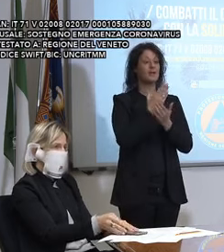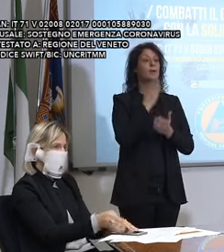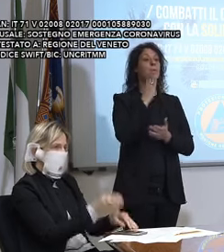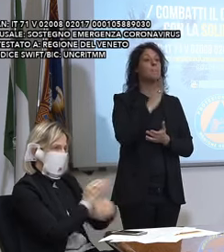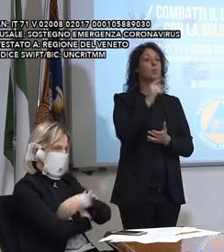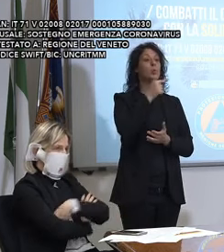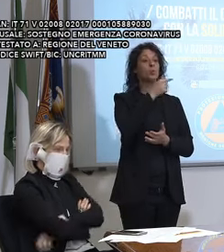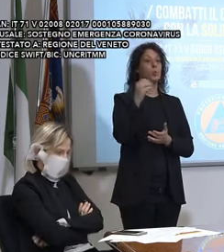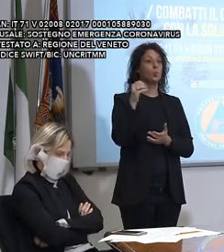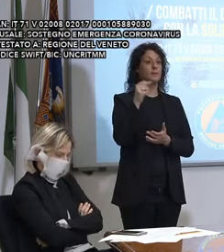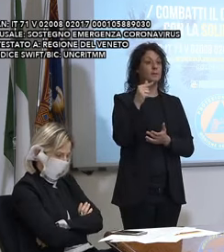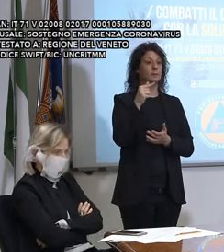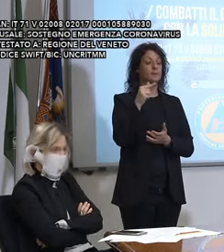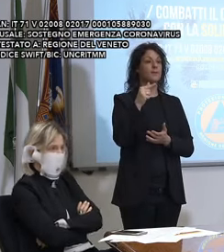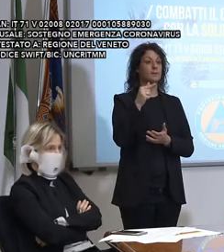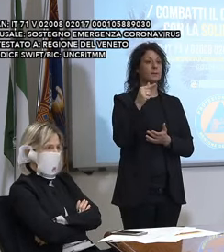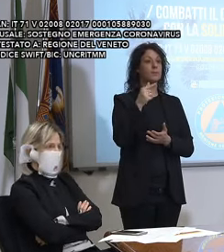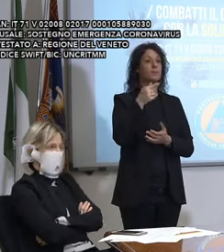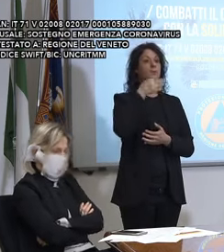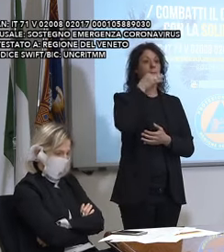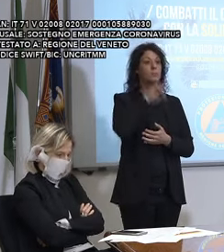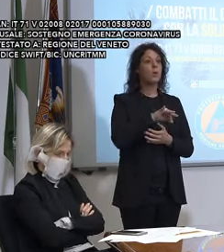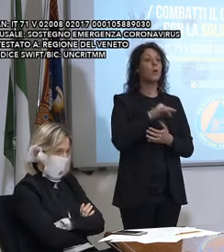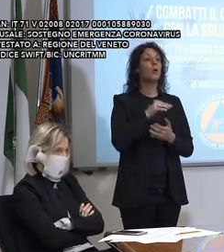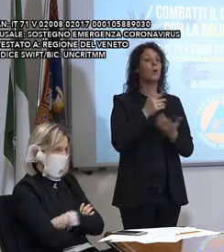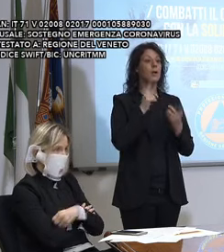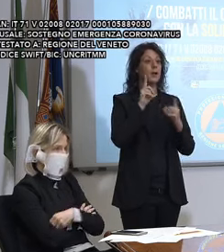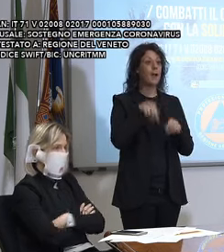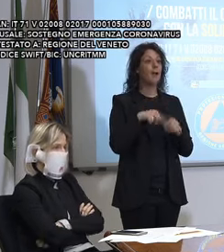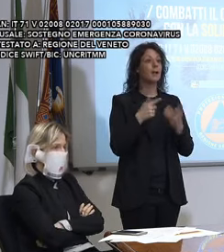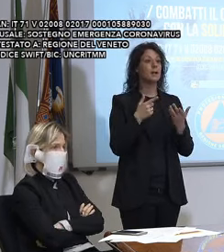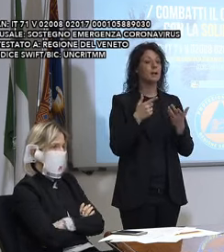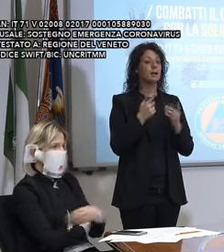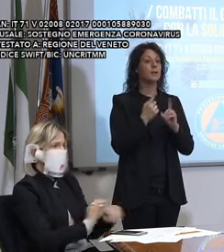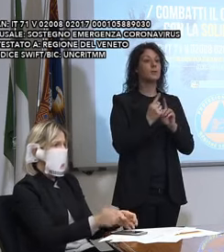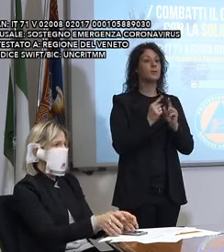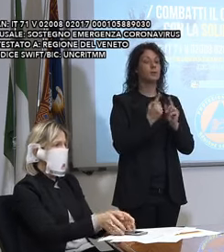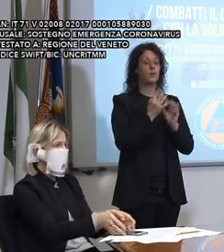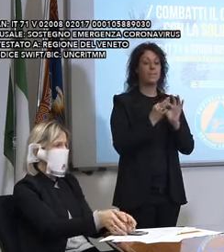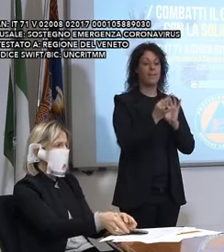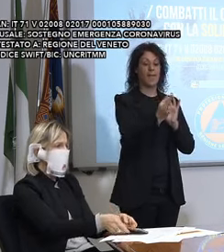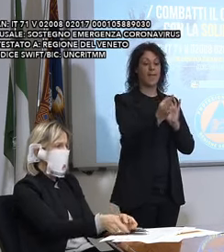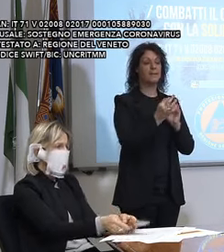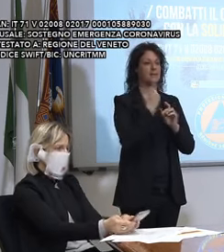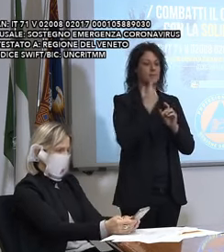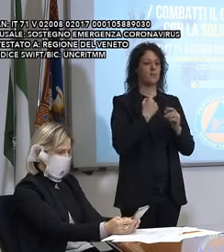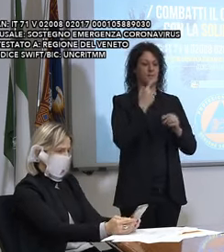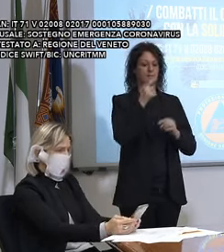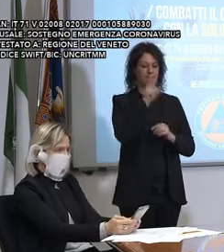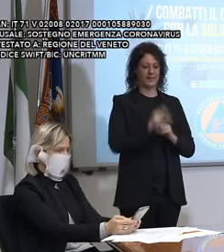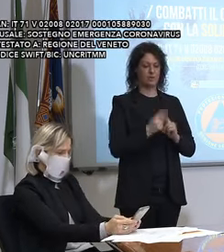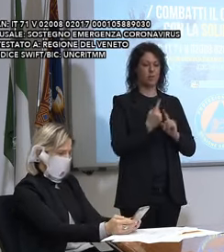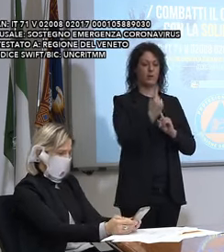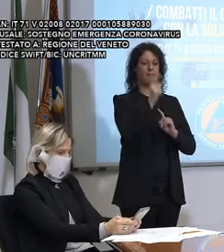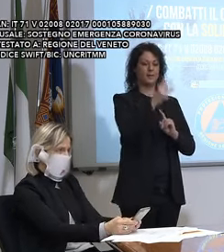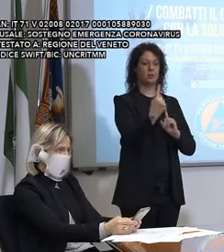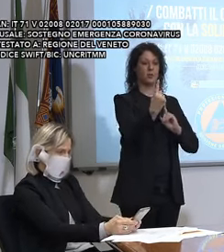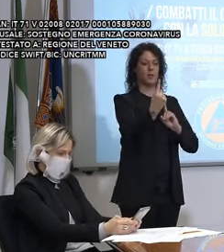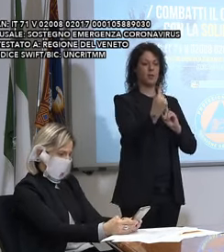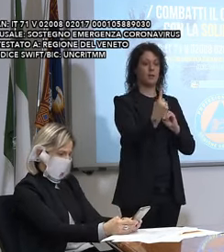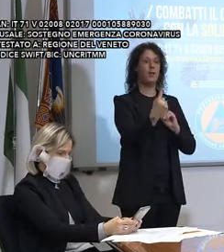anche un messaggio acustico se riduci la distanza dai 2 metri, cioè se ti avvicini una persona sotto i 2 metri,